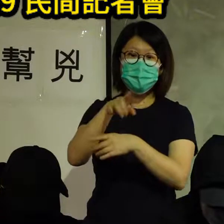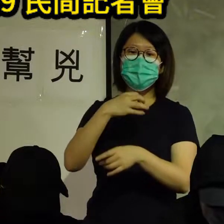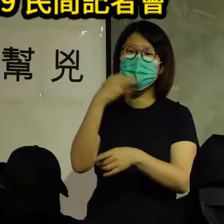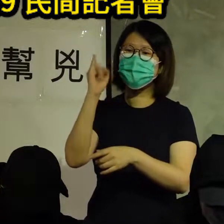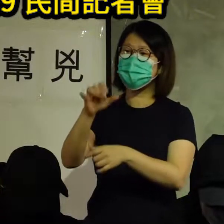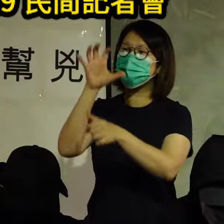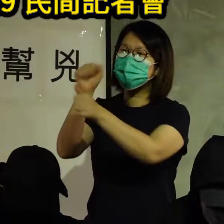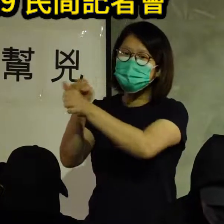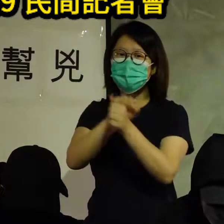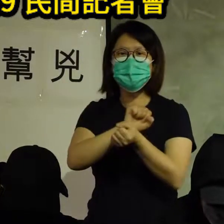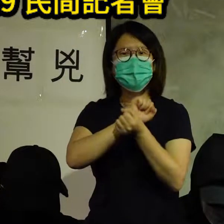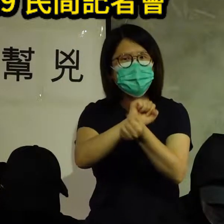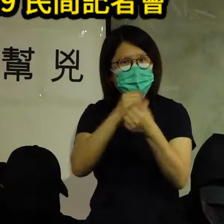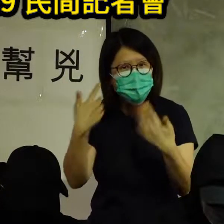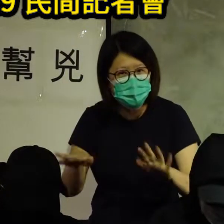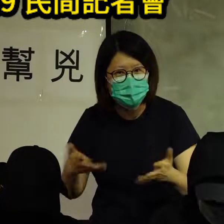作